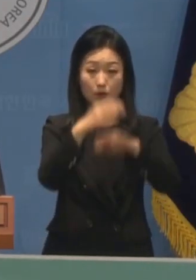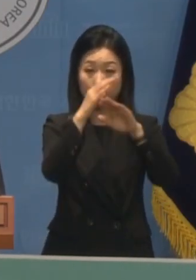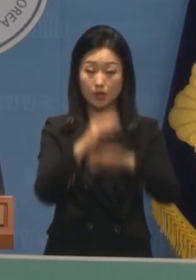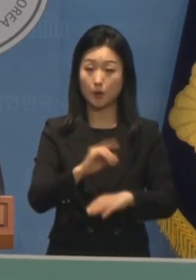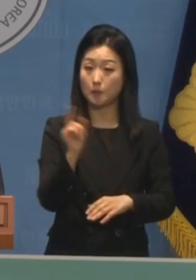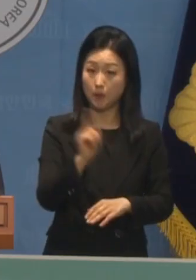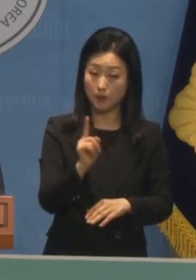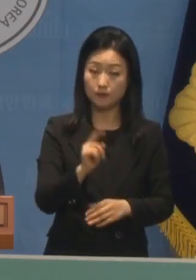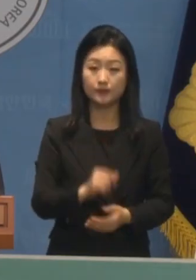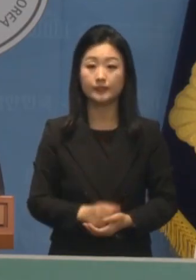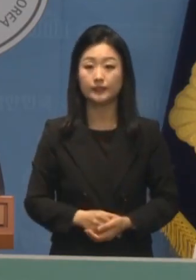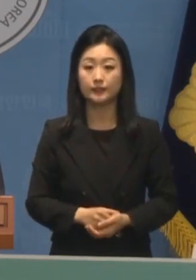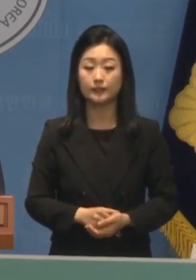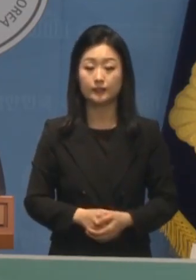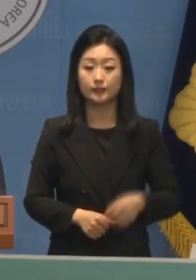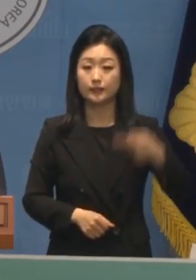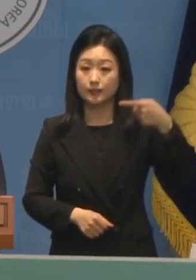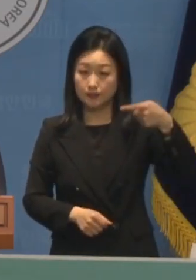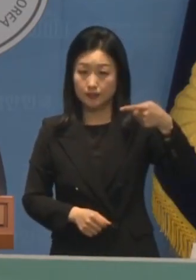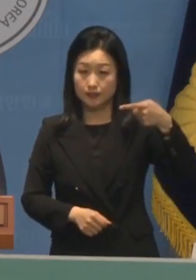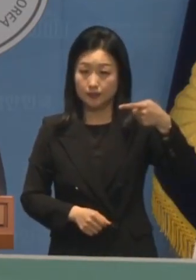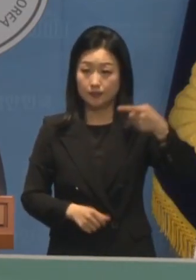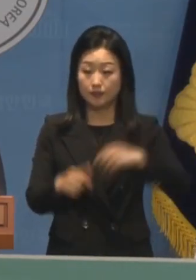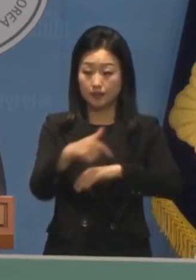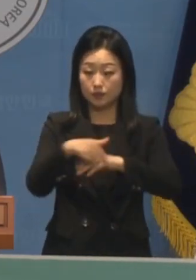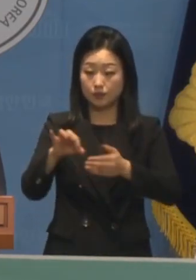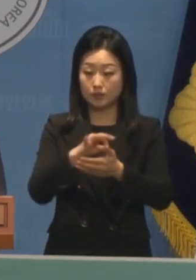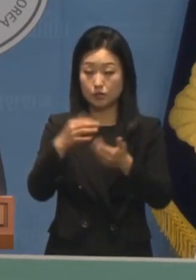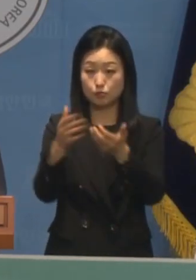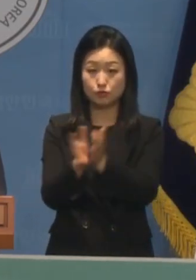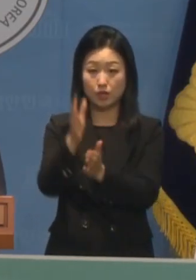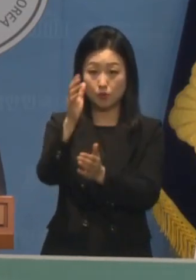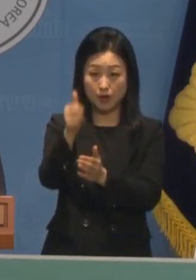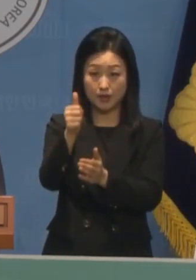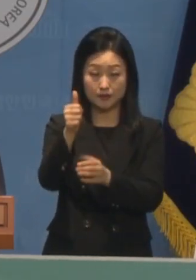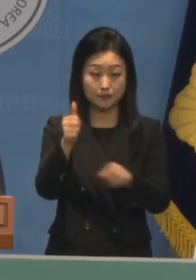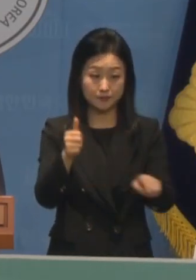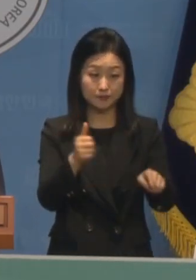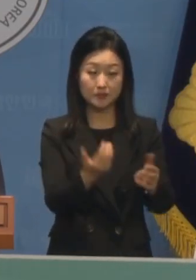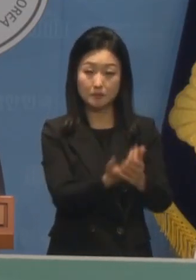다음과 같습니다. 첫 번째, 기획재정부 장관이 사회연대 경제